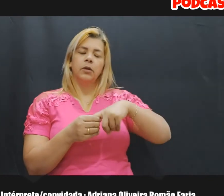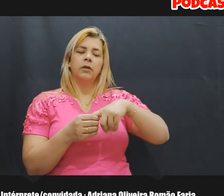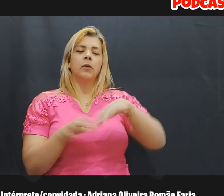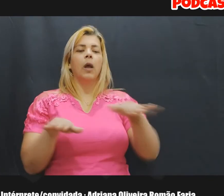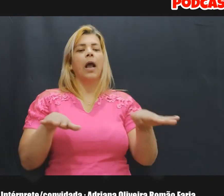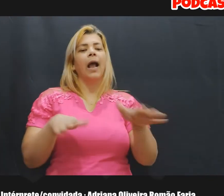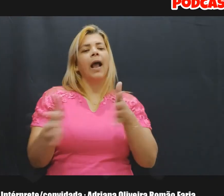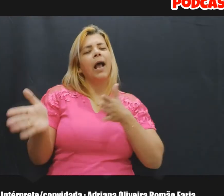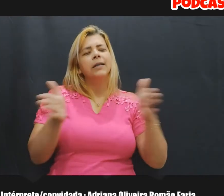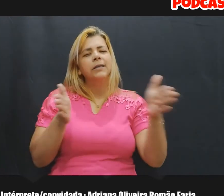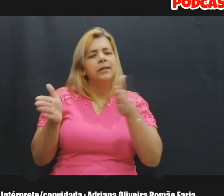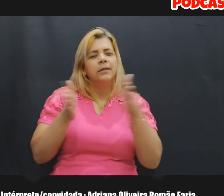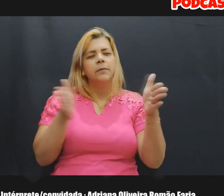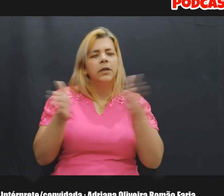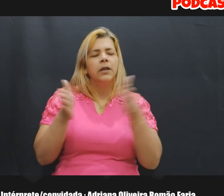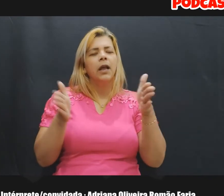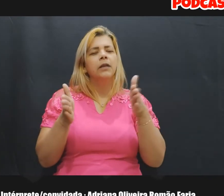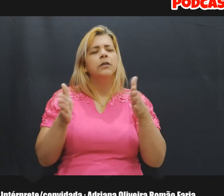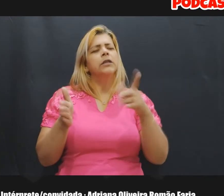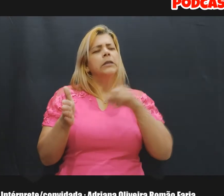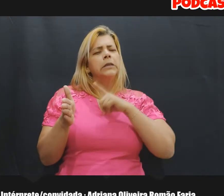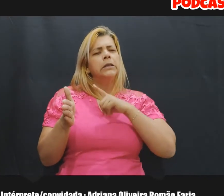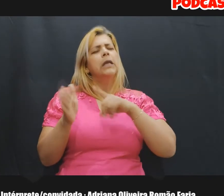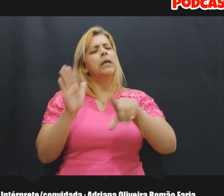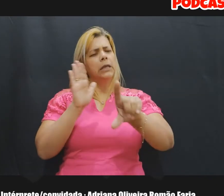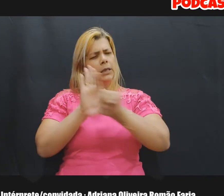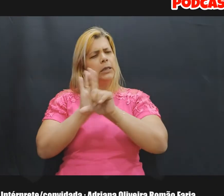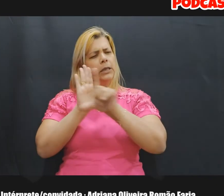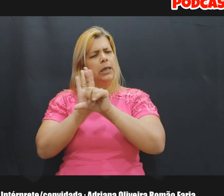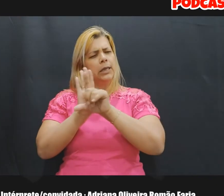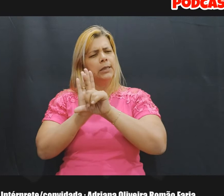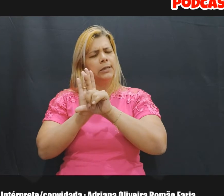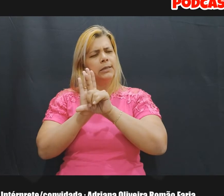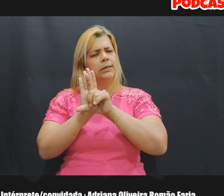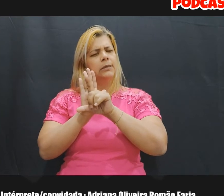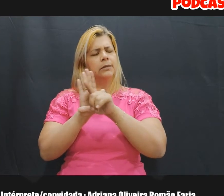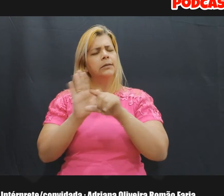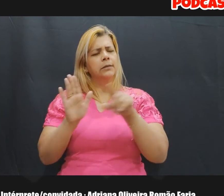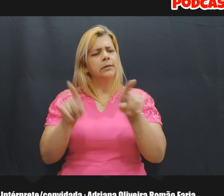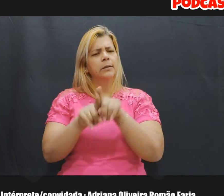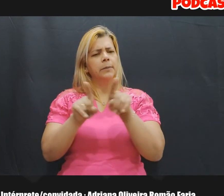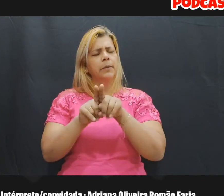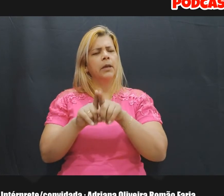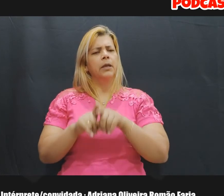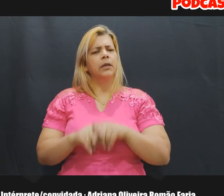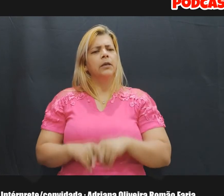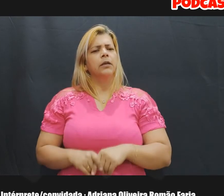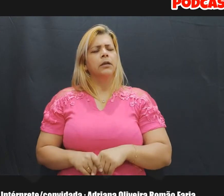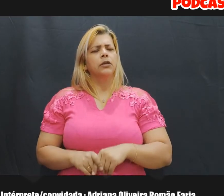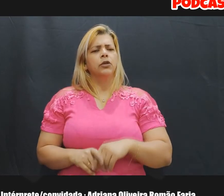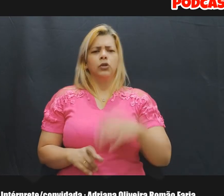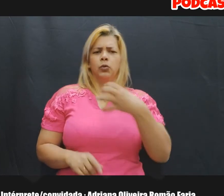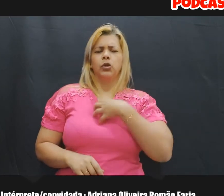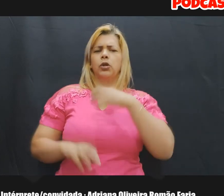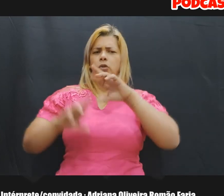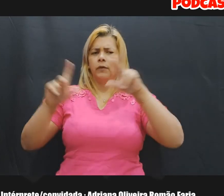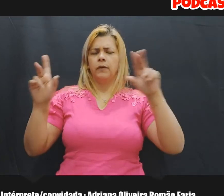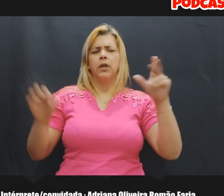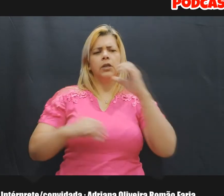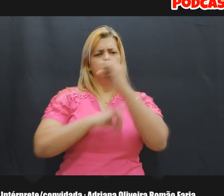acessibilidade, que existem algumas leis nesse sentido, né, de acessibilidade de uma forma geral e também na